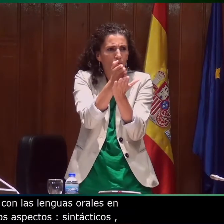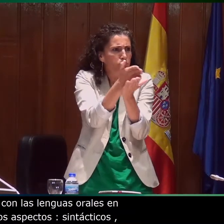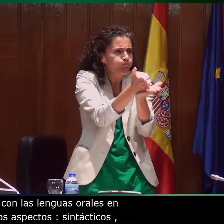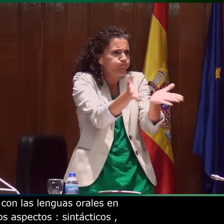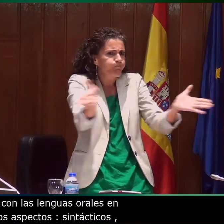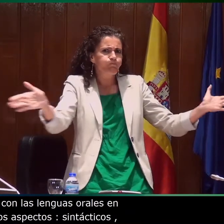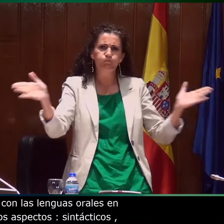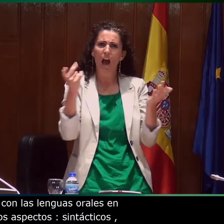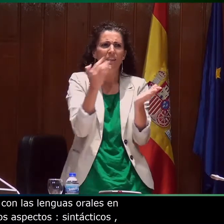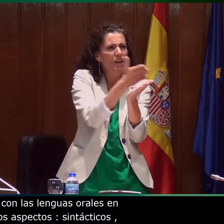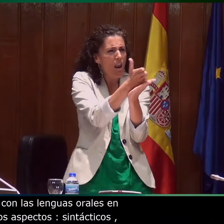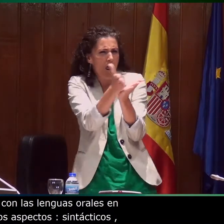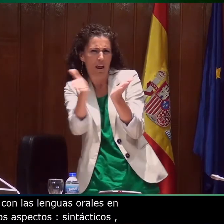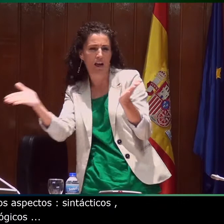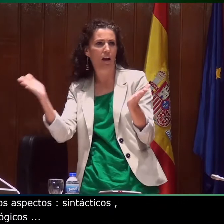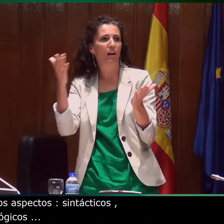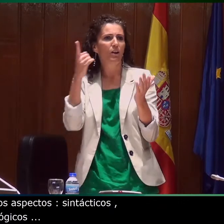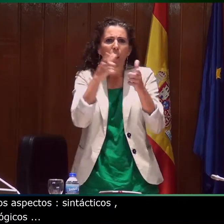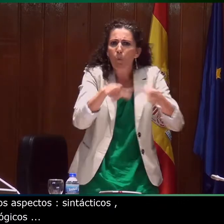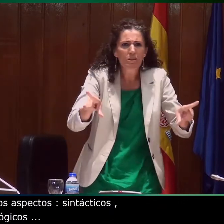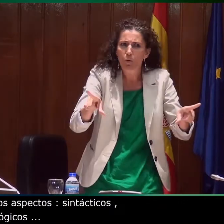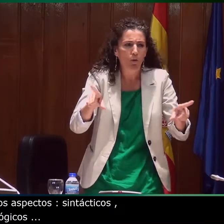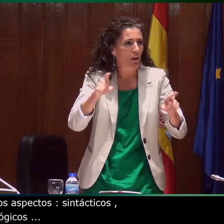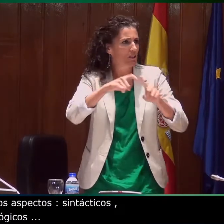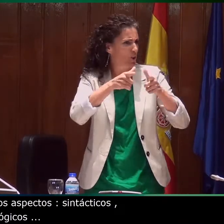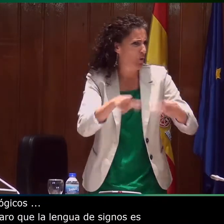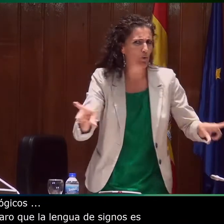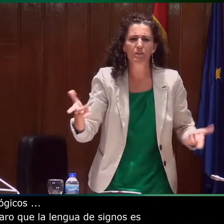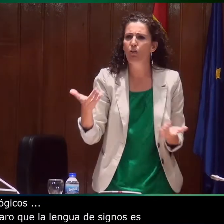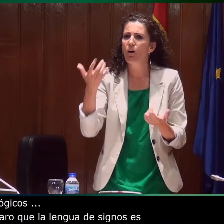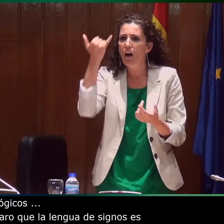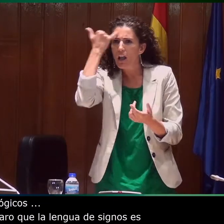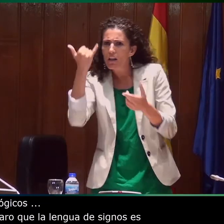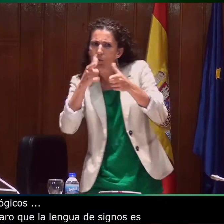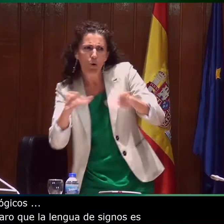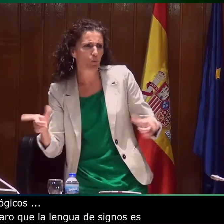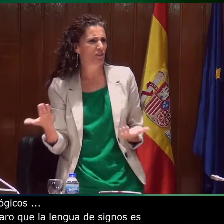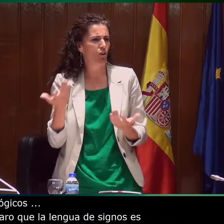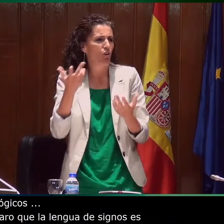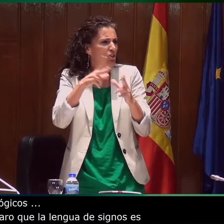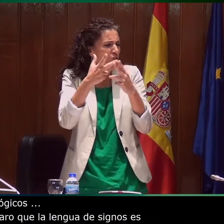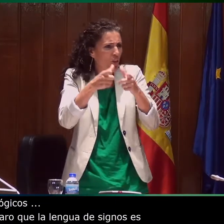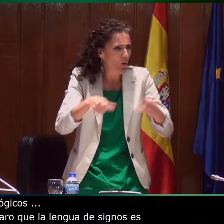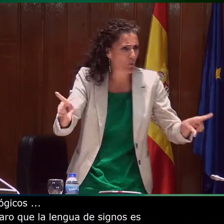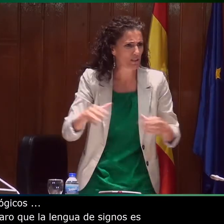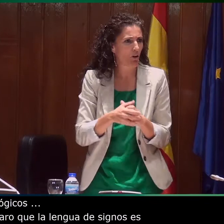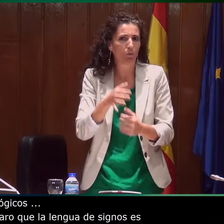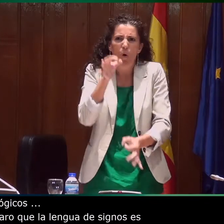no muy seguido sólo una línea de investigación hemos dado posibilidad de presentar diferentes perspectivas no